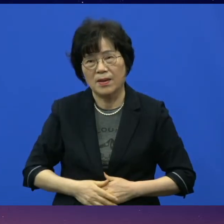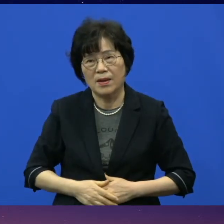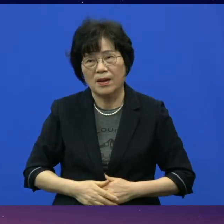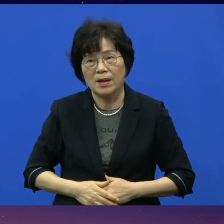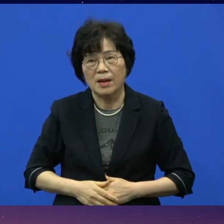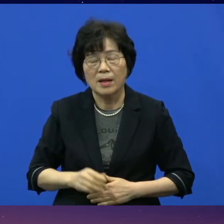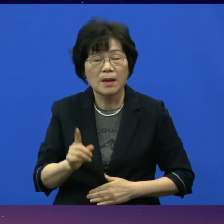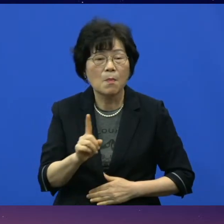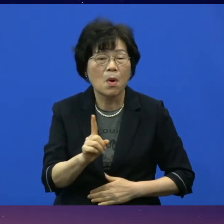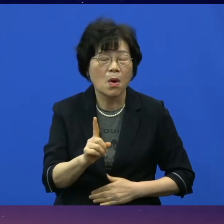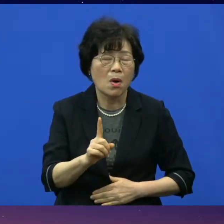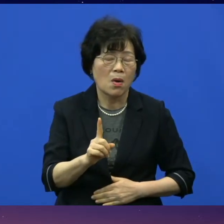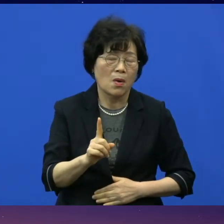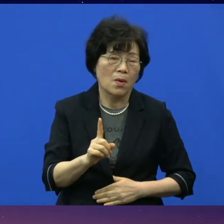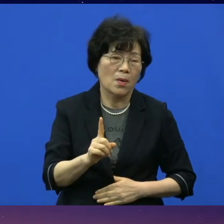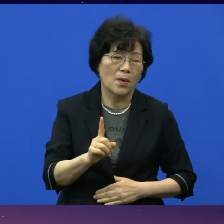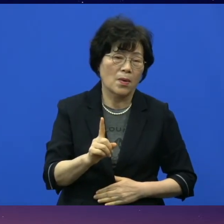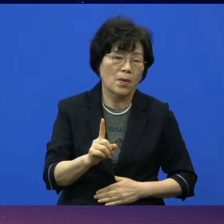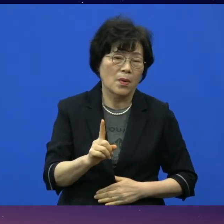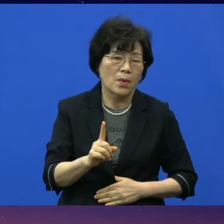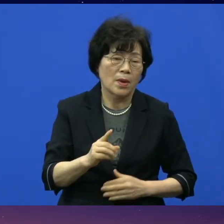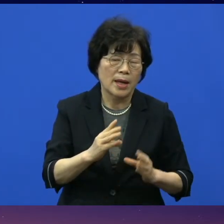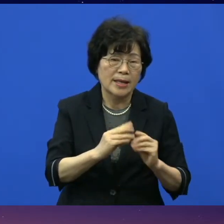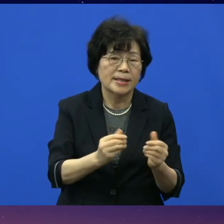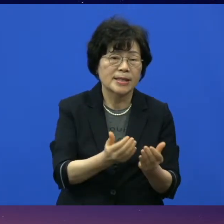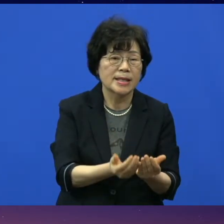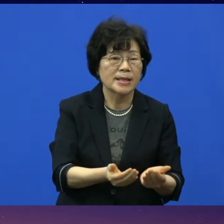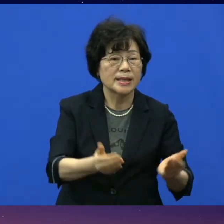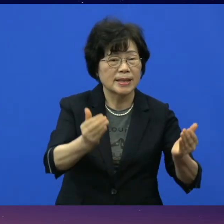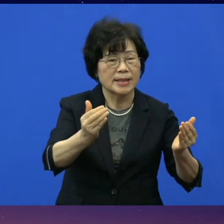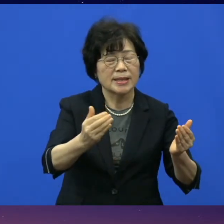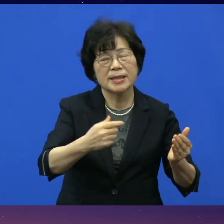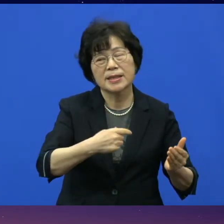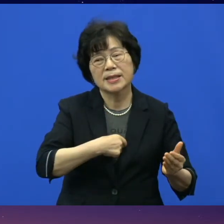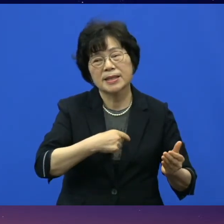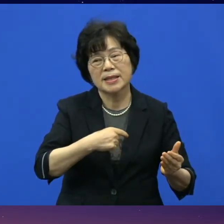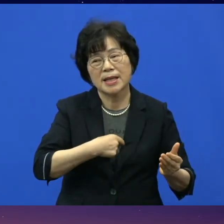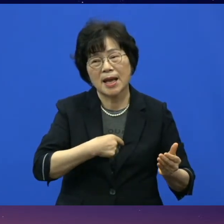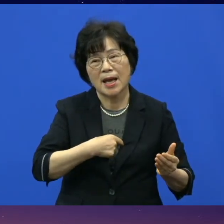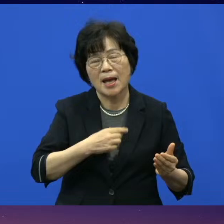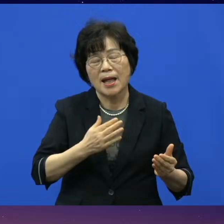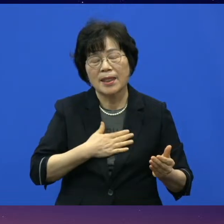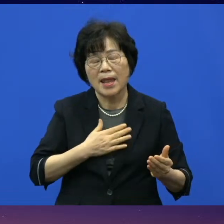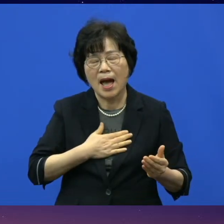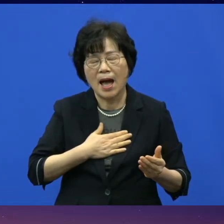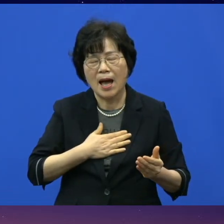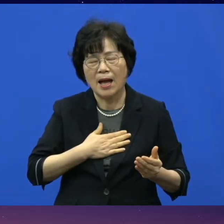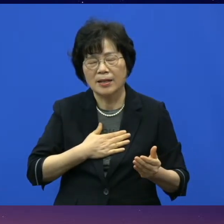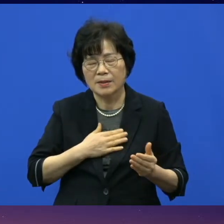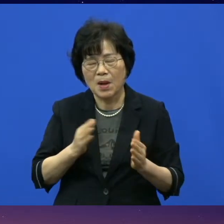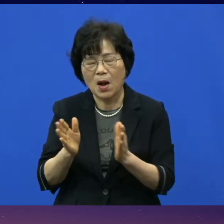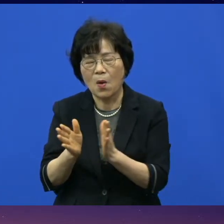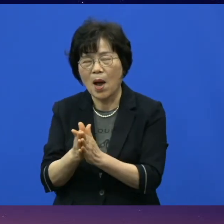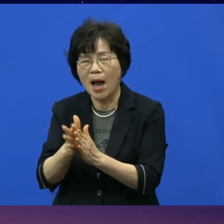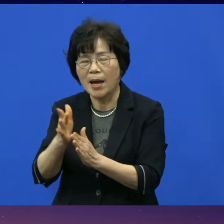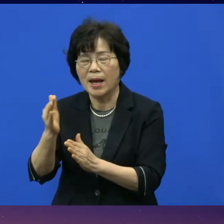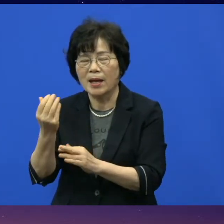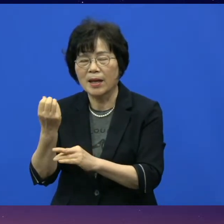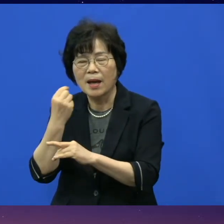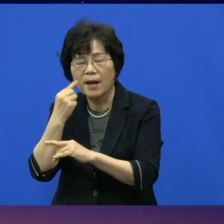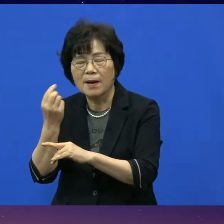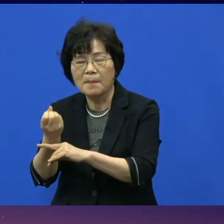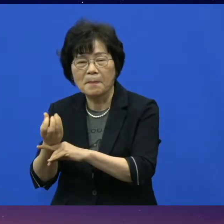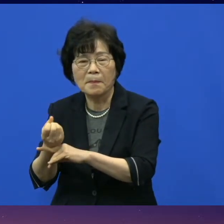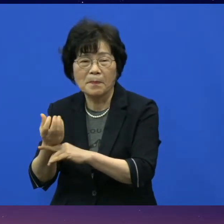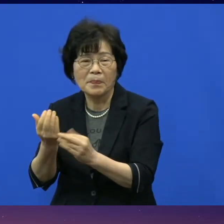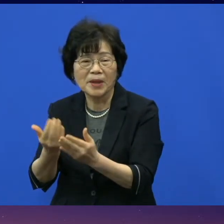이게 뭐예요? 전부 다 질그릇쓰기를 거부하는 거죠. 내가 백자인가 청자인가, 그런 싸움이라는 거예요.